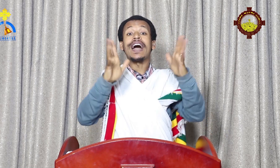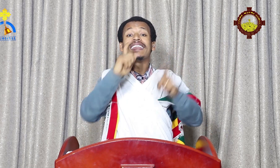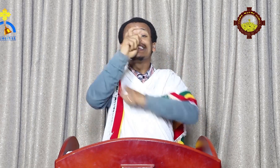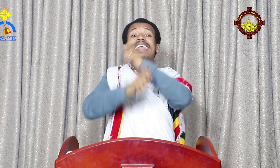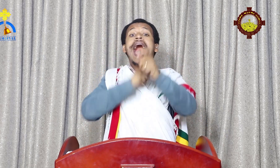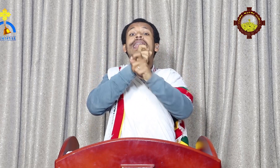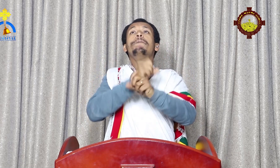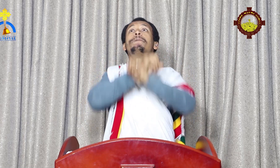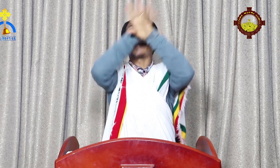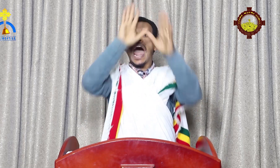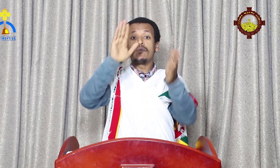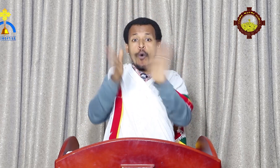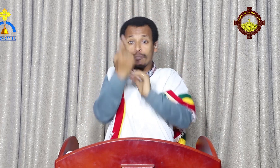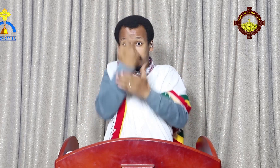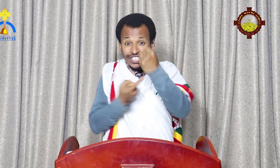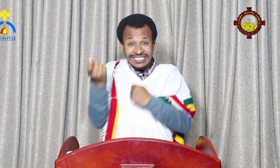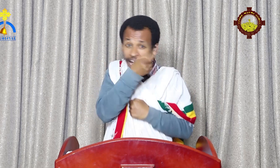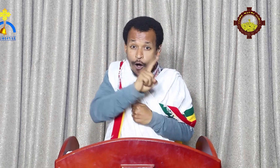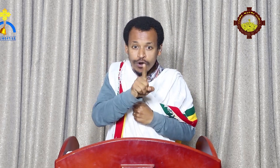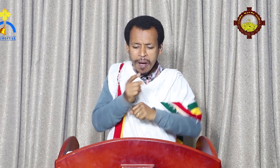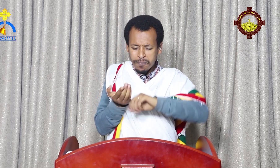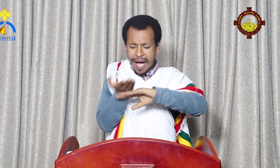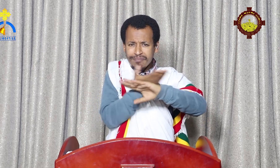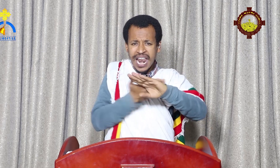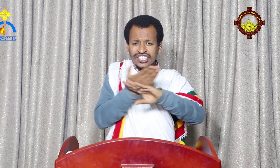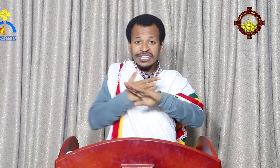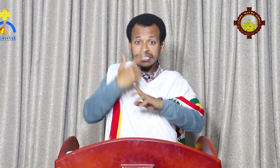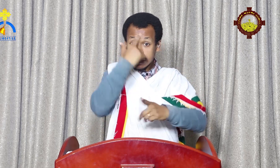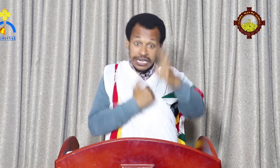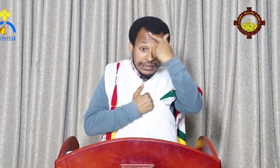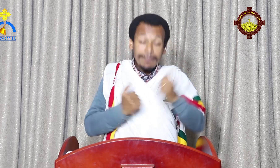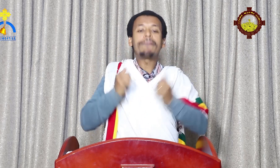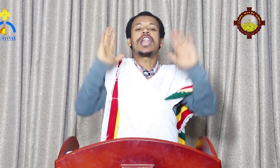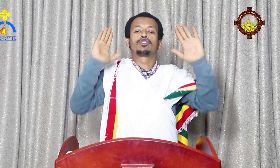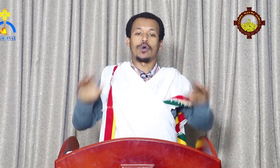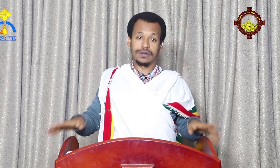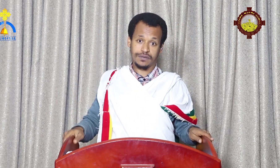ቅዱሳን የዓለም ብርሃን መሆን ብቻ ሳይሆን በአማላጅነት እንተማመናቸው።